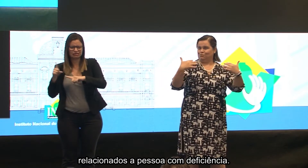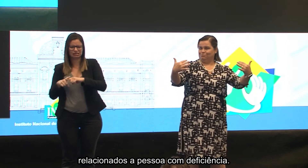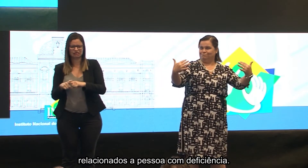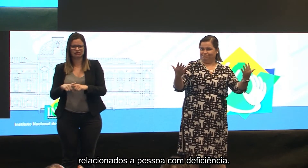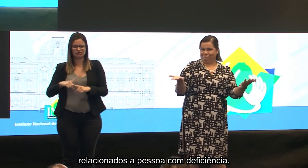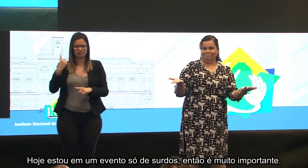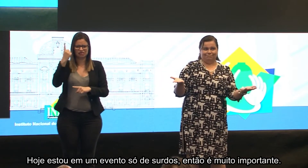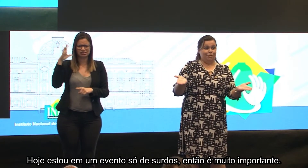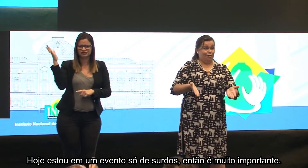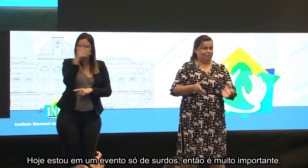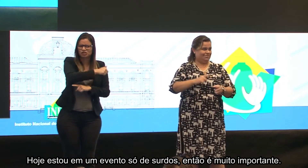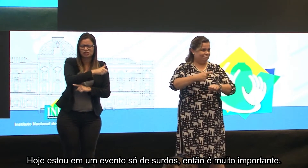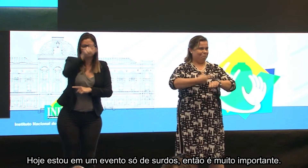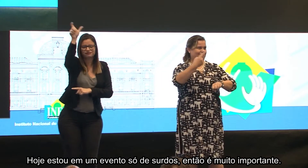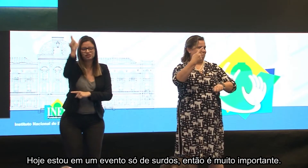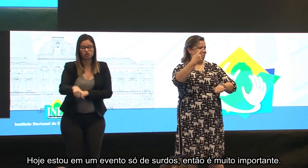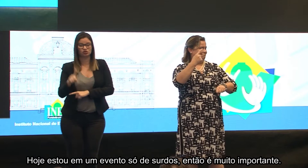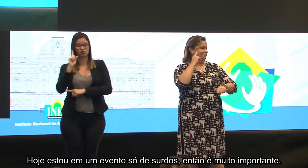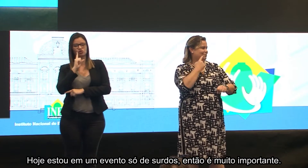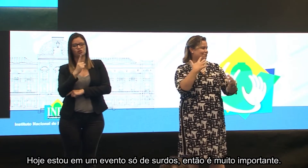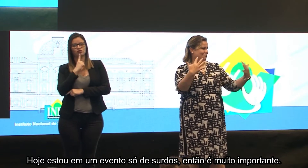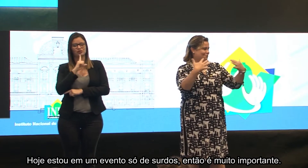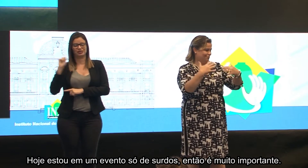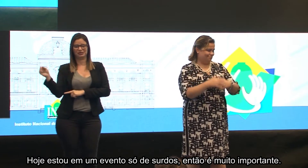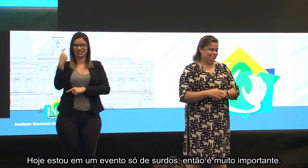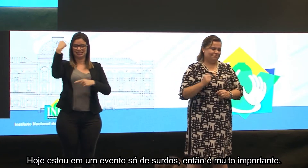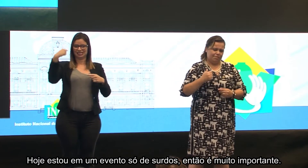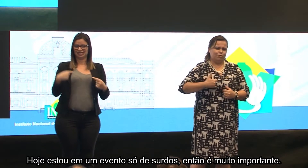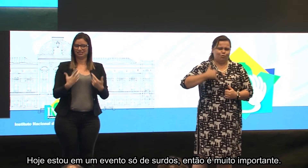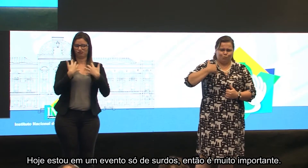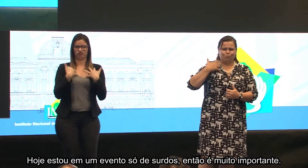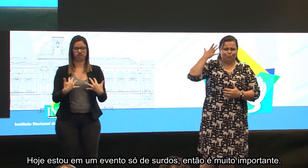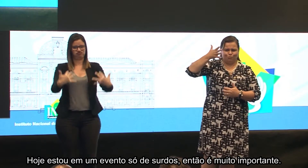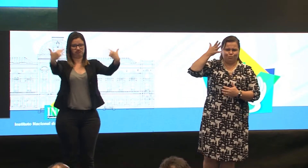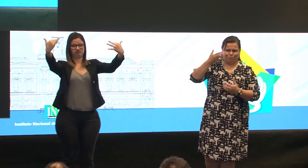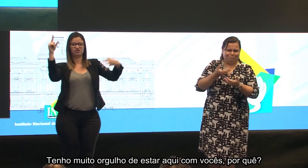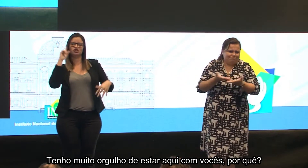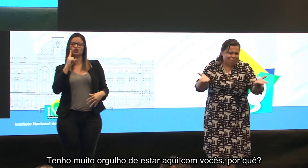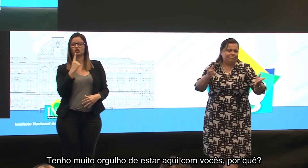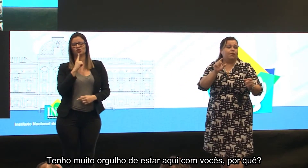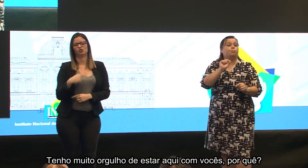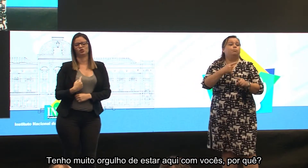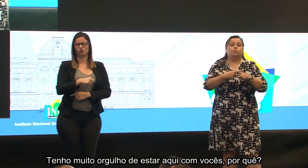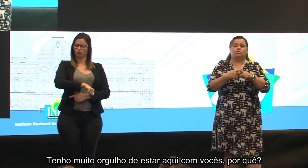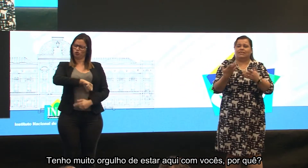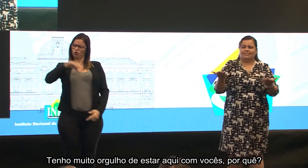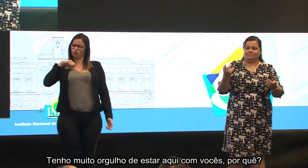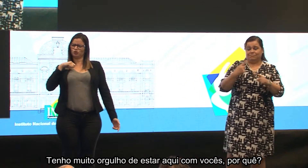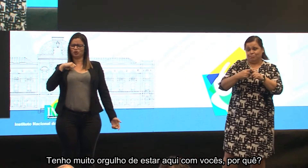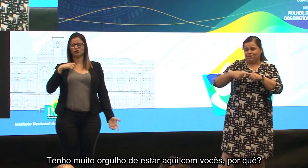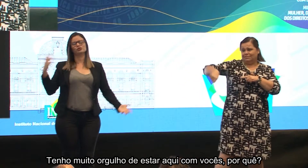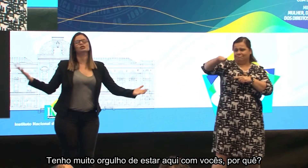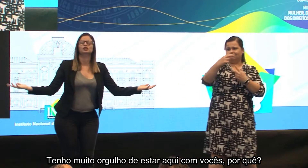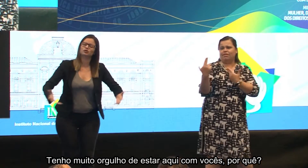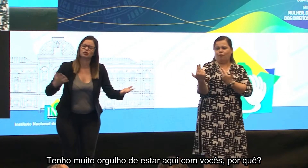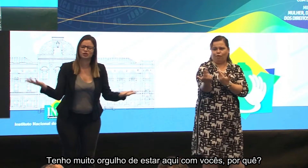deficiência, e hoje estou no evento só de surdos, então é um momento muito importante. Eu tenho muito orgulho de estar aqui com vocês. E por